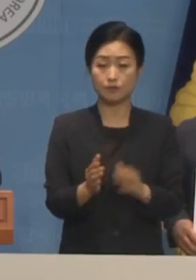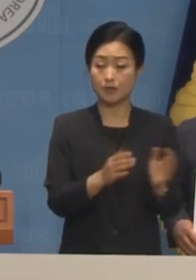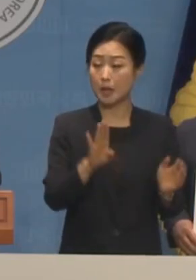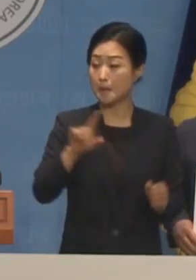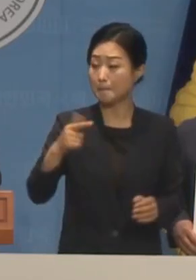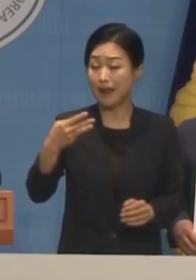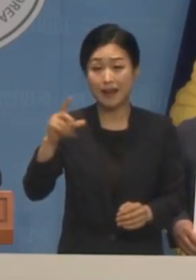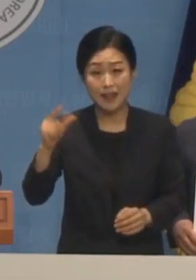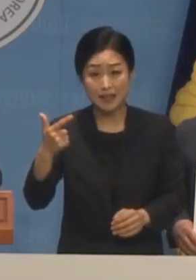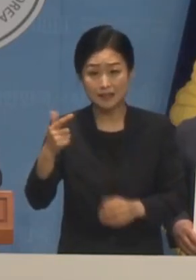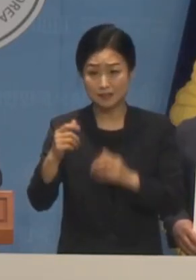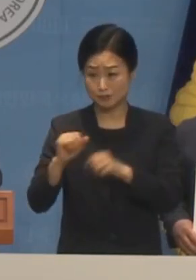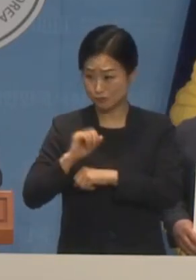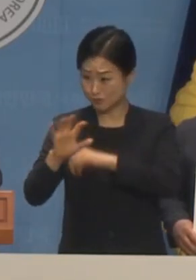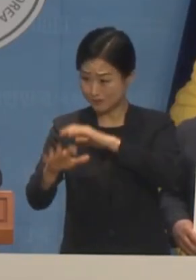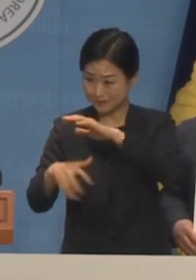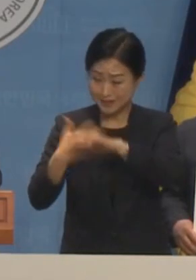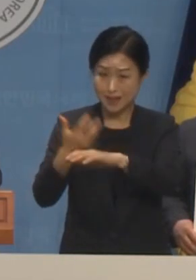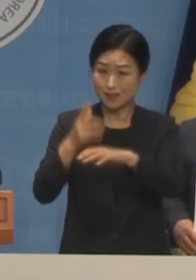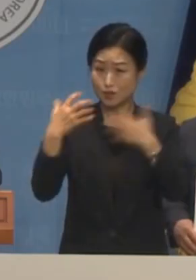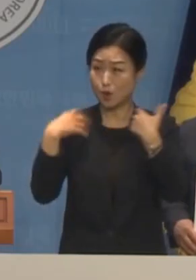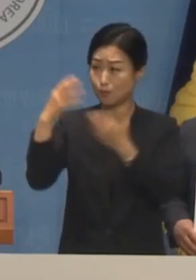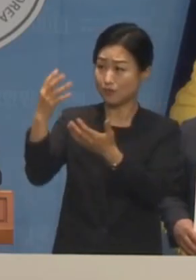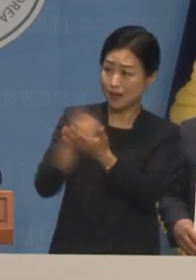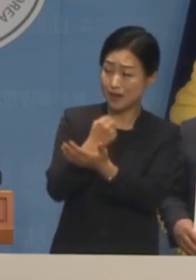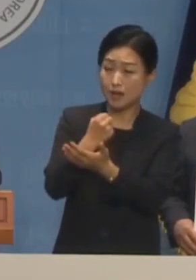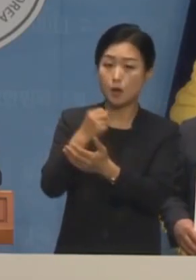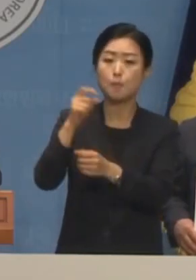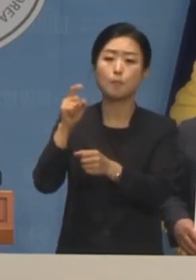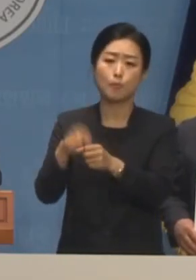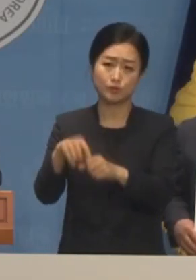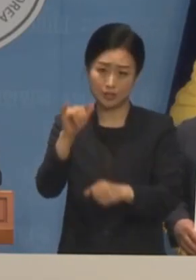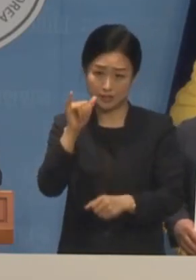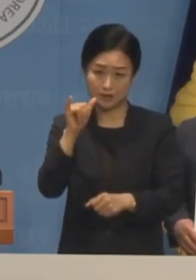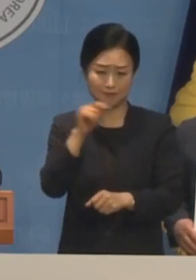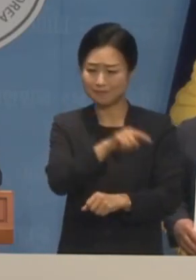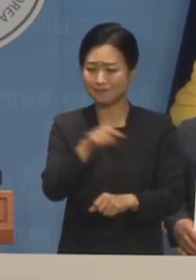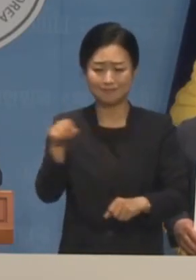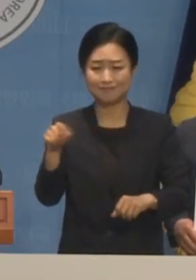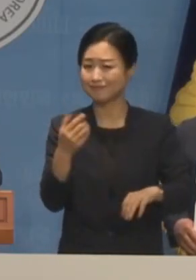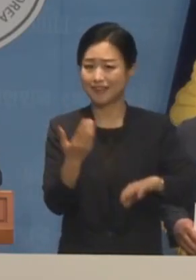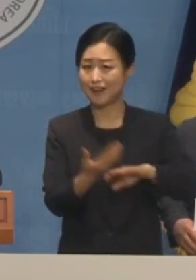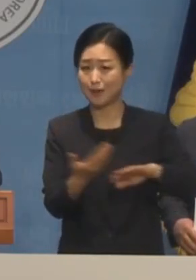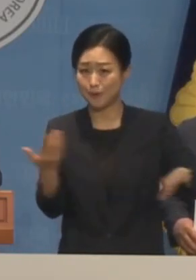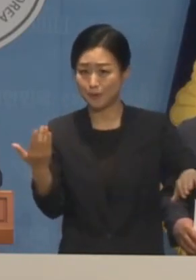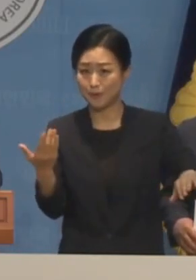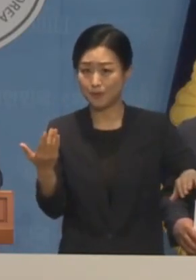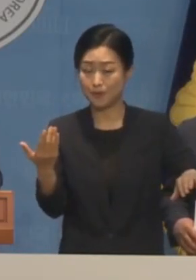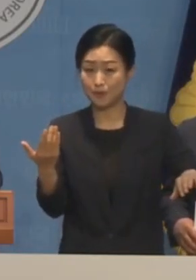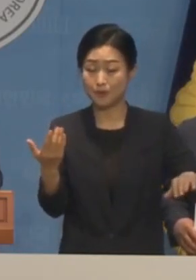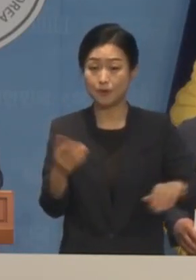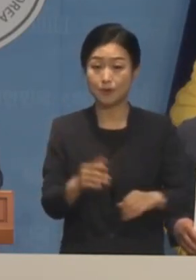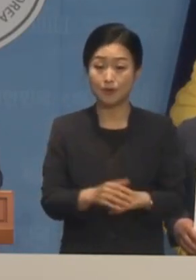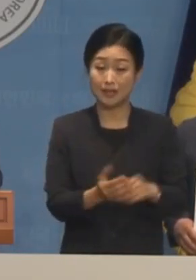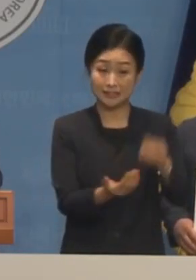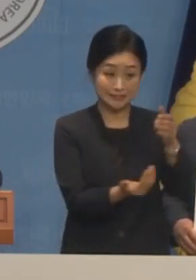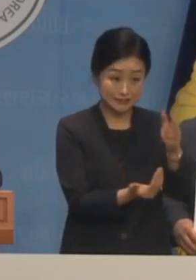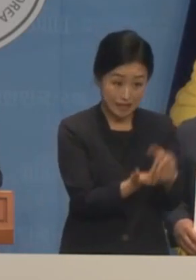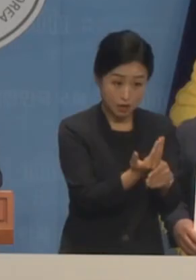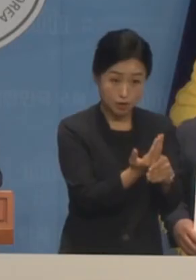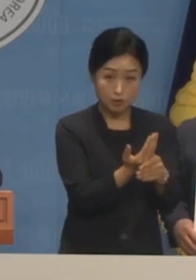체제 전복이나 정권 탈진을 목적으로 하는 행위로 규정됩니다 여순 사건을 반란으로